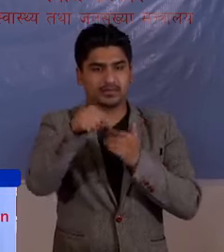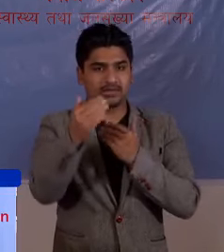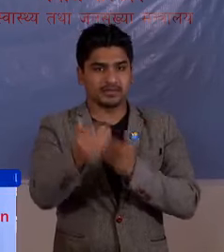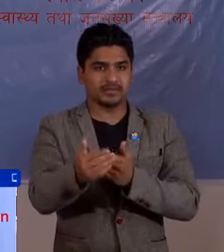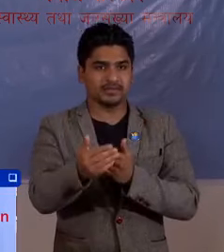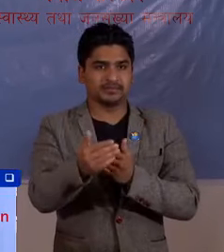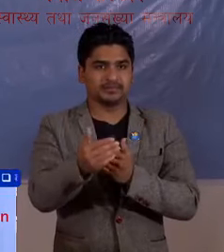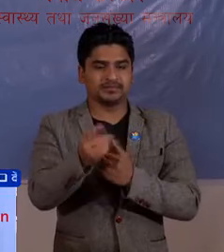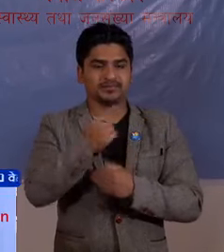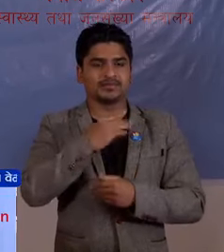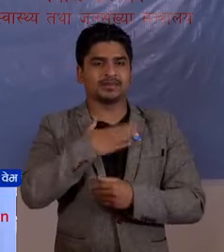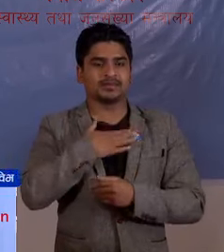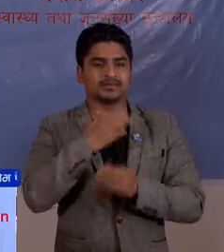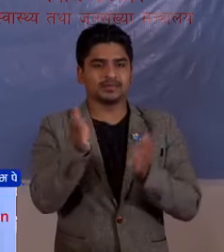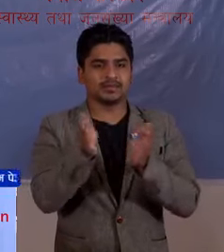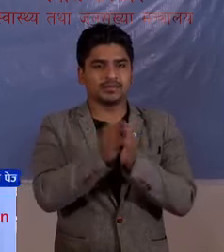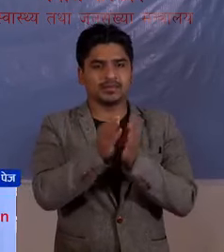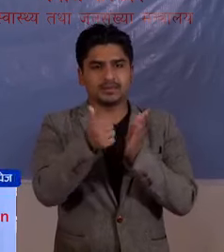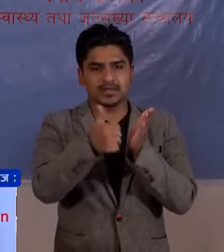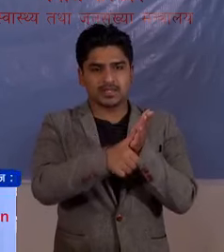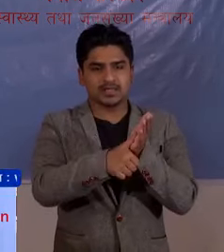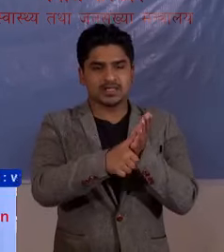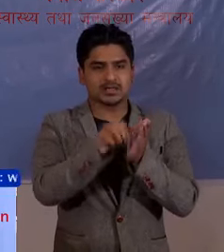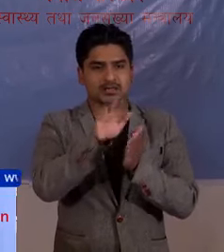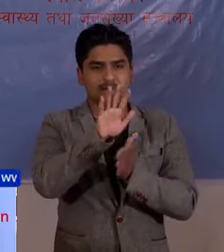हालसम्म हाम्रो कुल परीक्षण